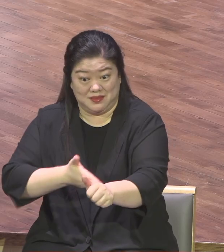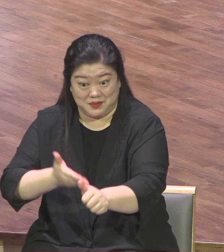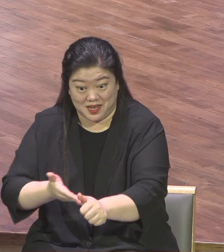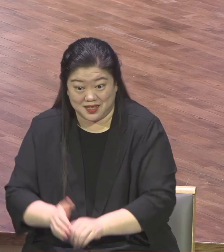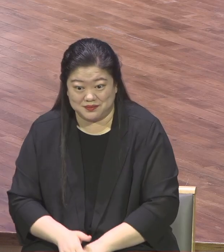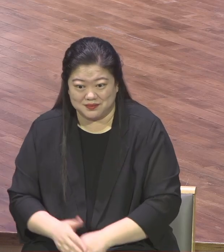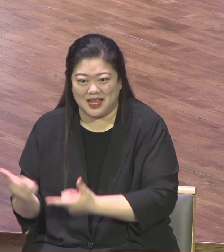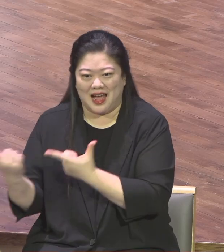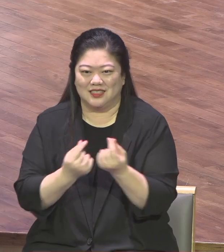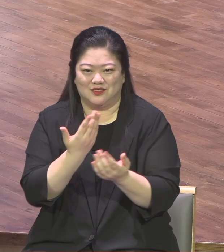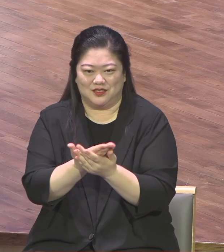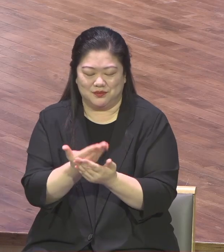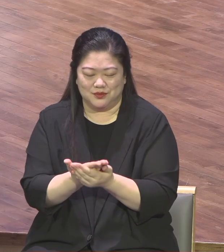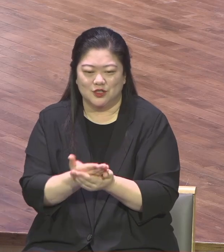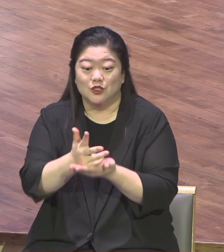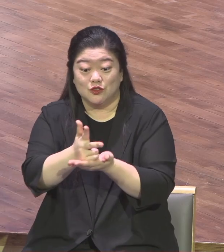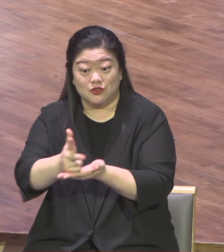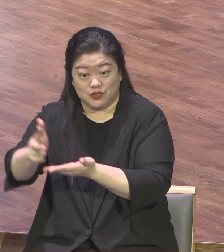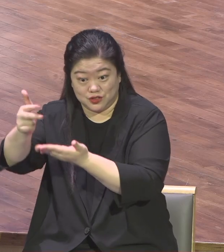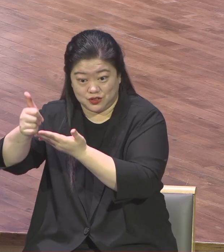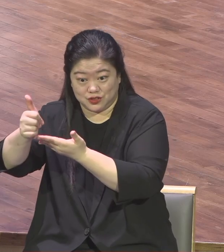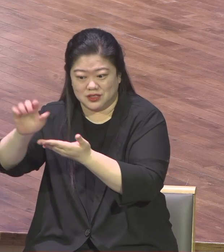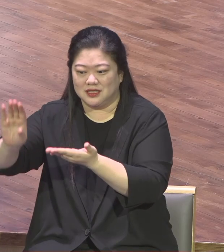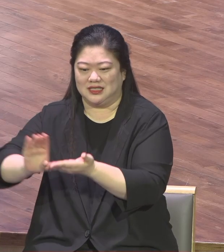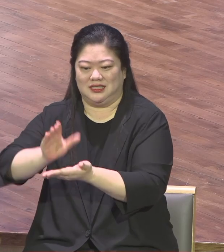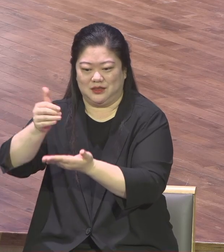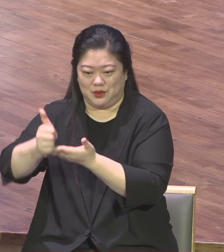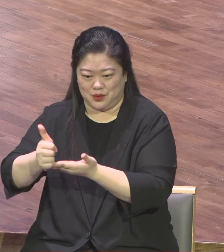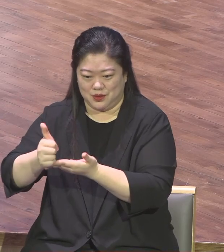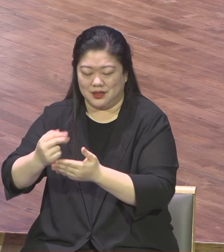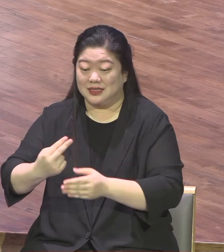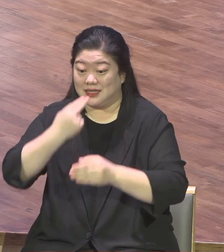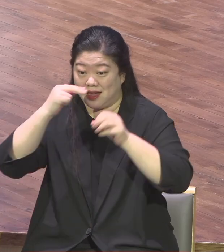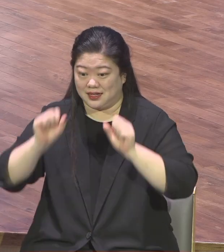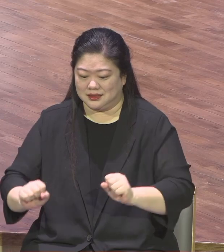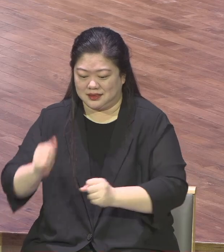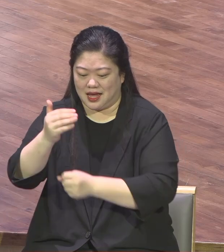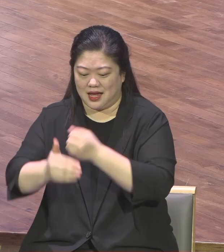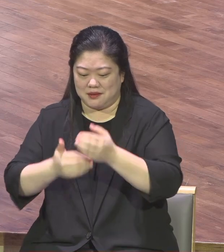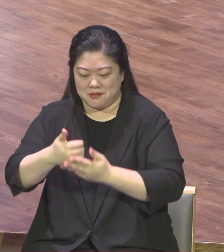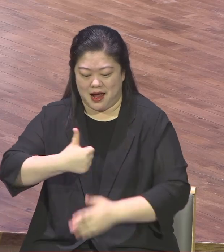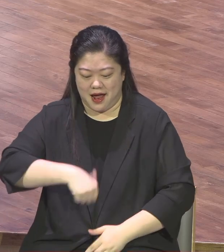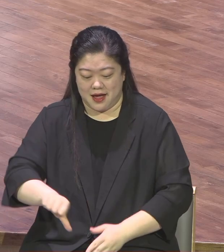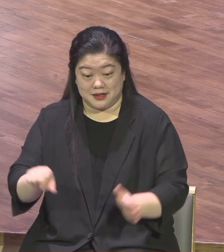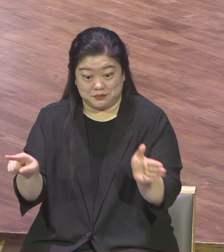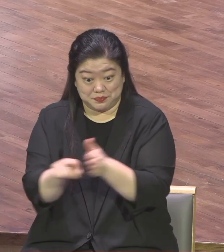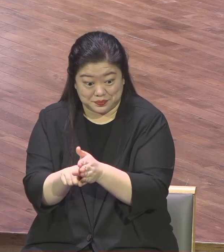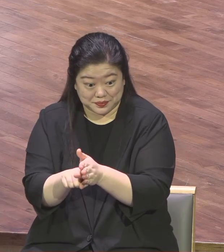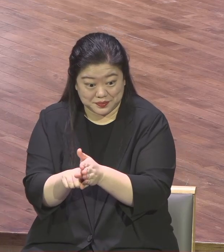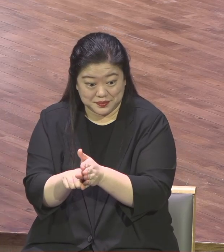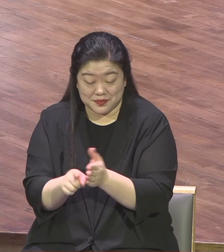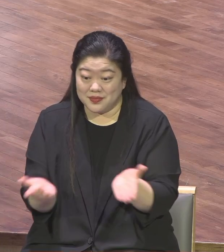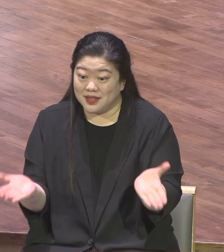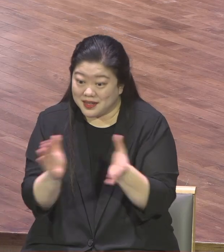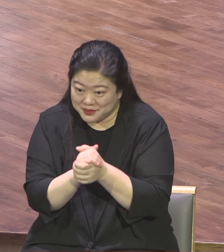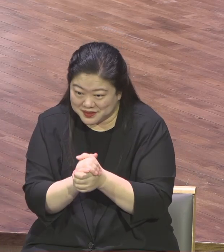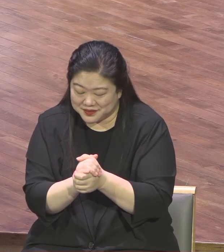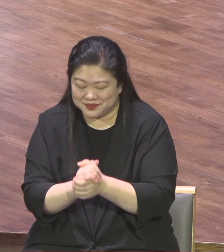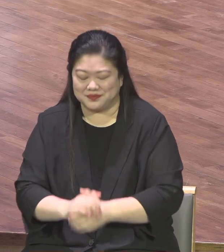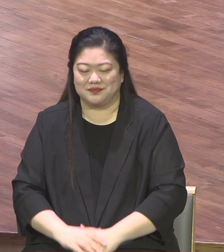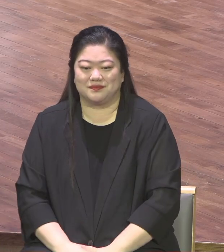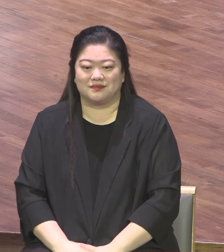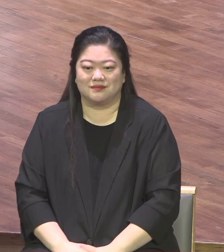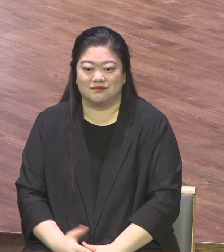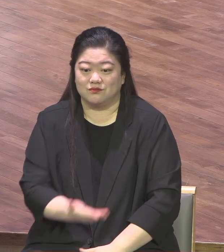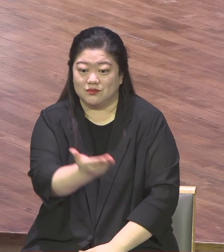고백합니다. 주는 그리스도시요 살아계신 하나님의 아들이십니다. 아멘. 우리 해외 성도들